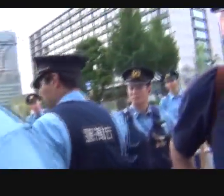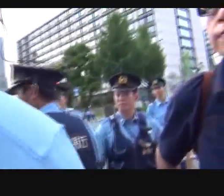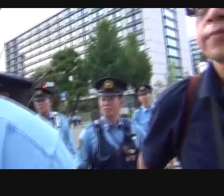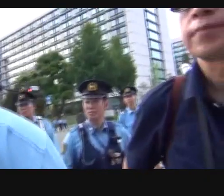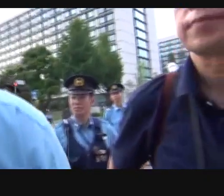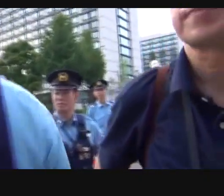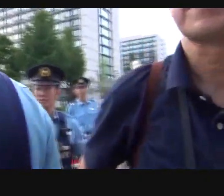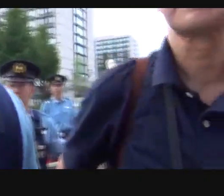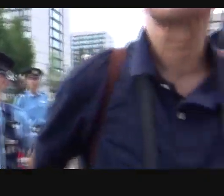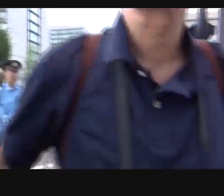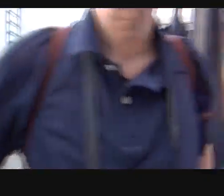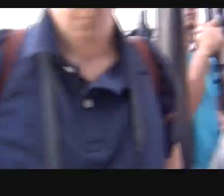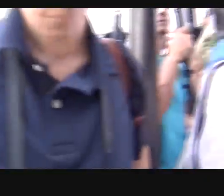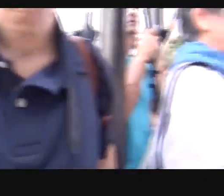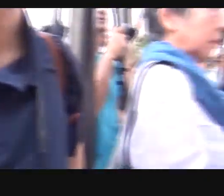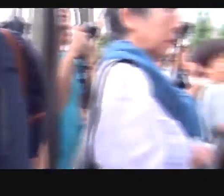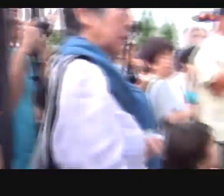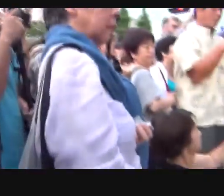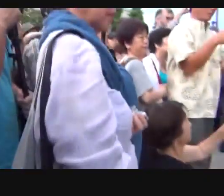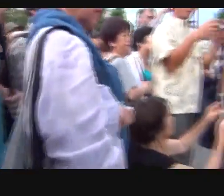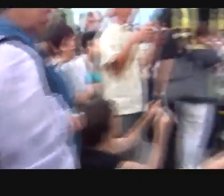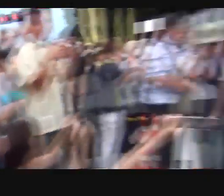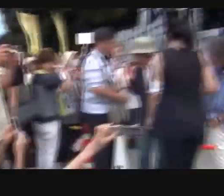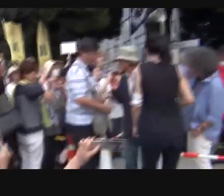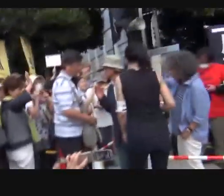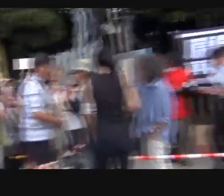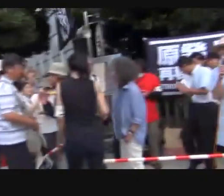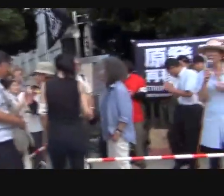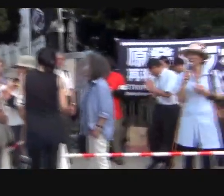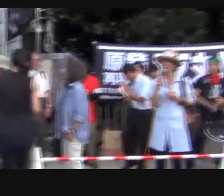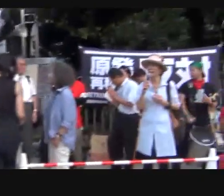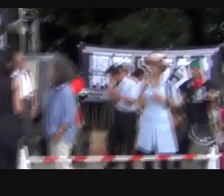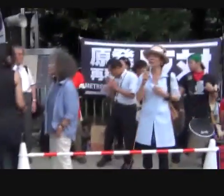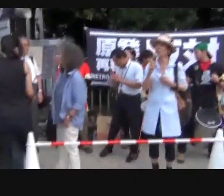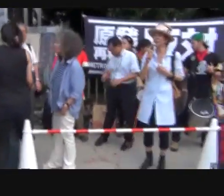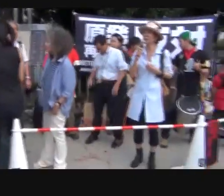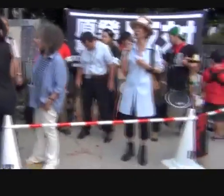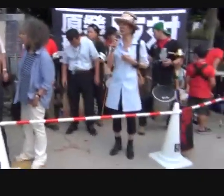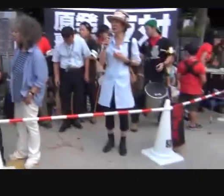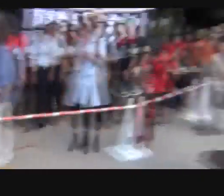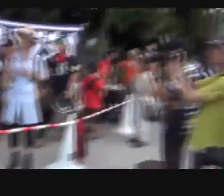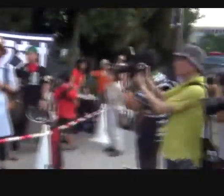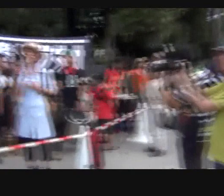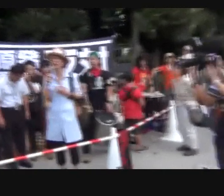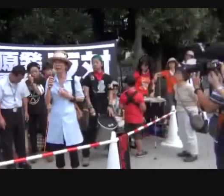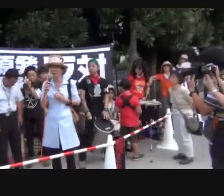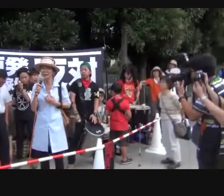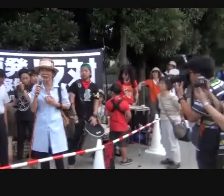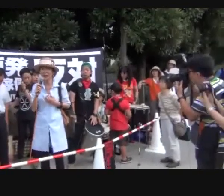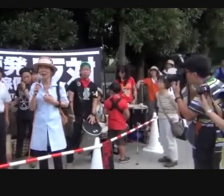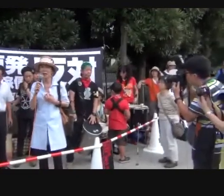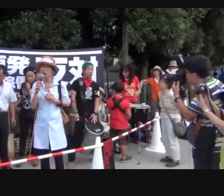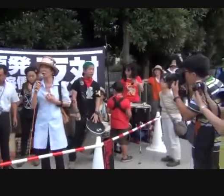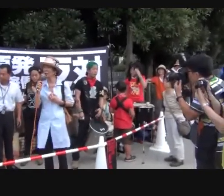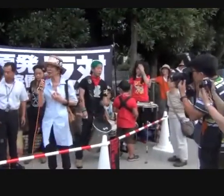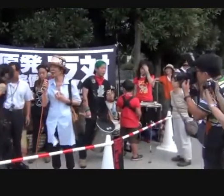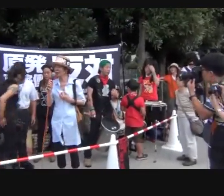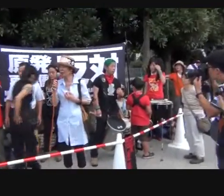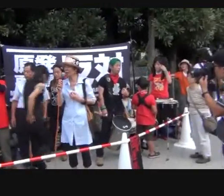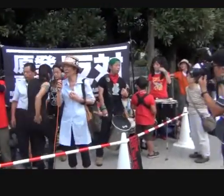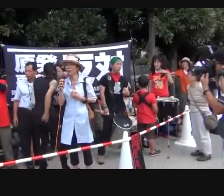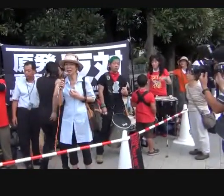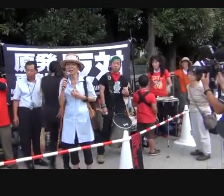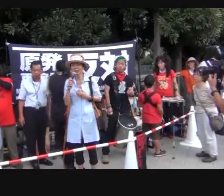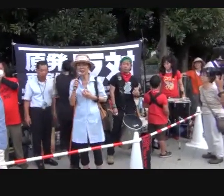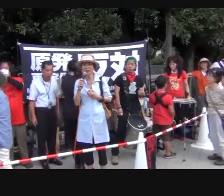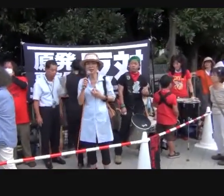。私の中でもこの今日2013年の9月1日 9.01 が記念日になりました。小池さん